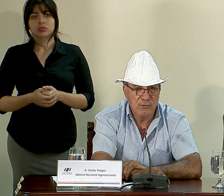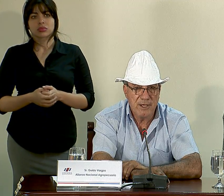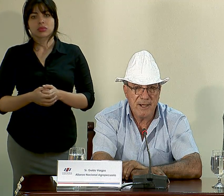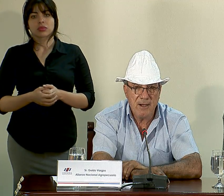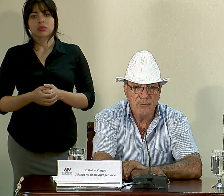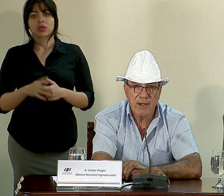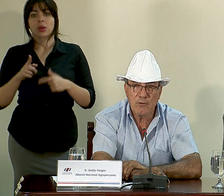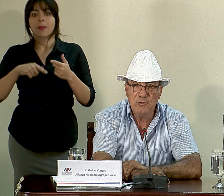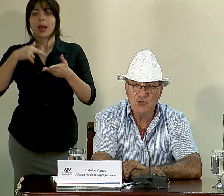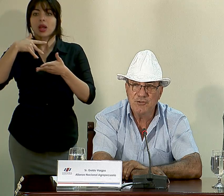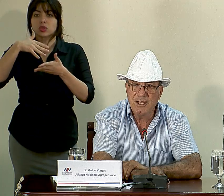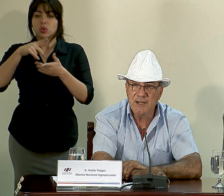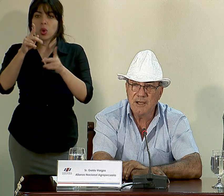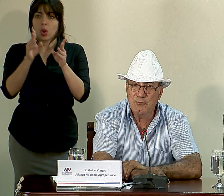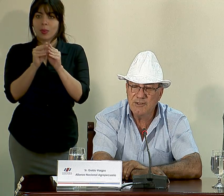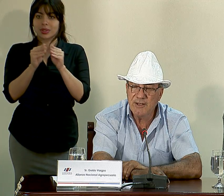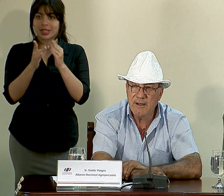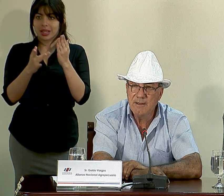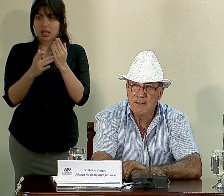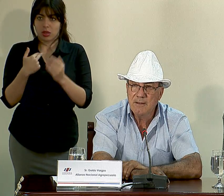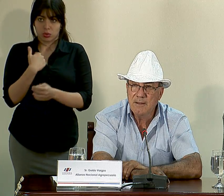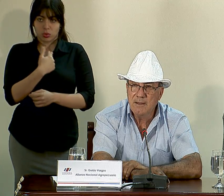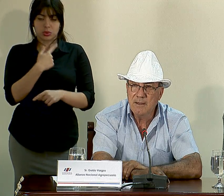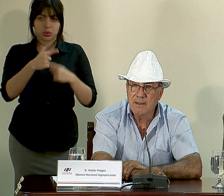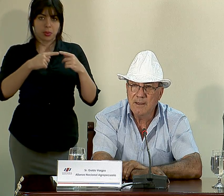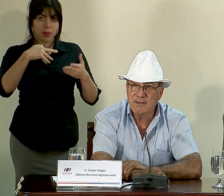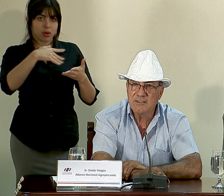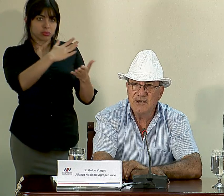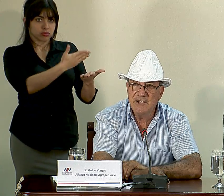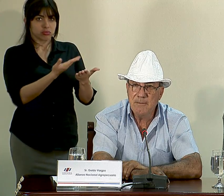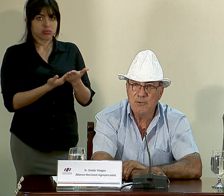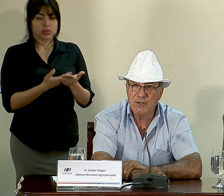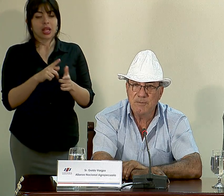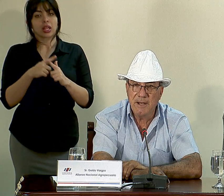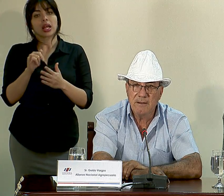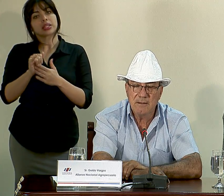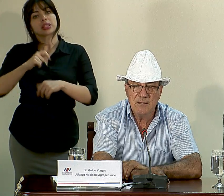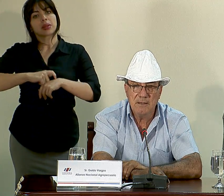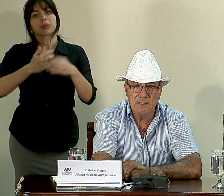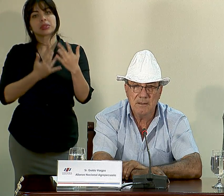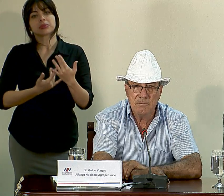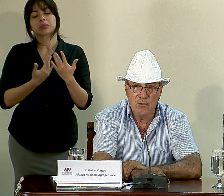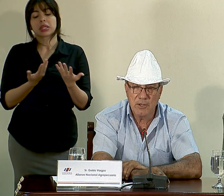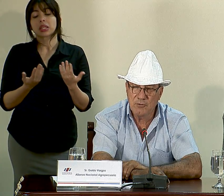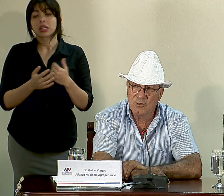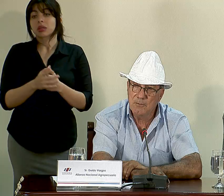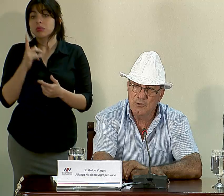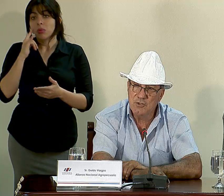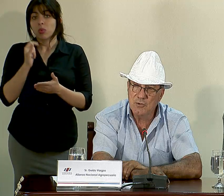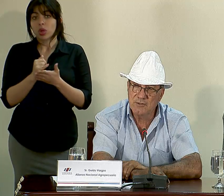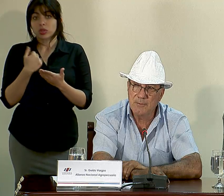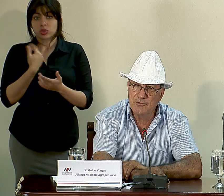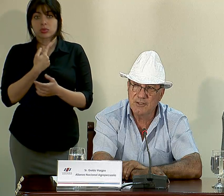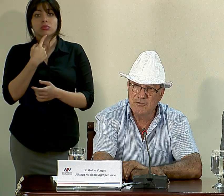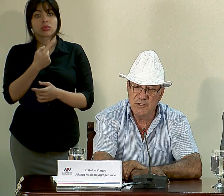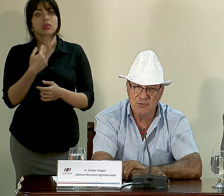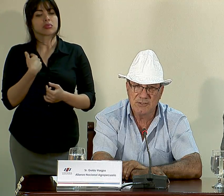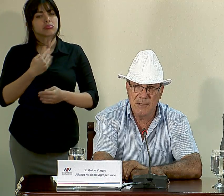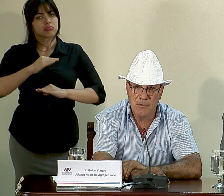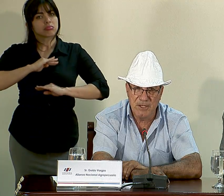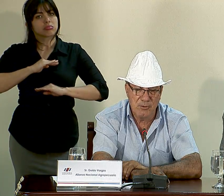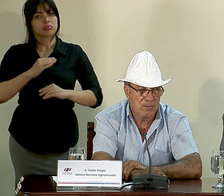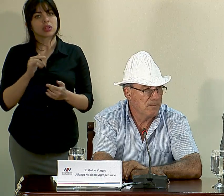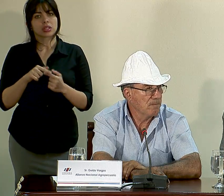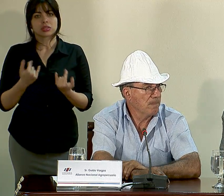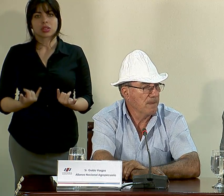lo estudiará una comisión técnica nuestra, ese es el tiempo de espera, y por eso es que hemos dicho que estamos satisfechos